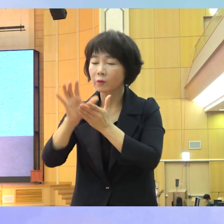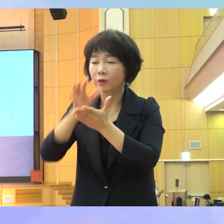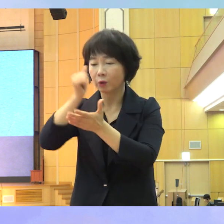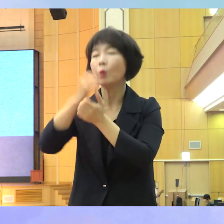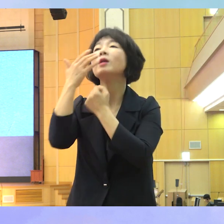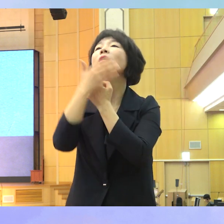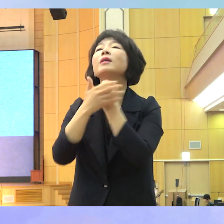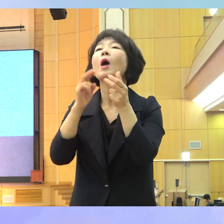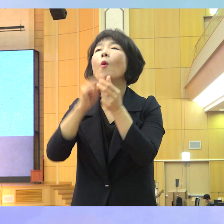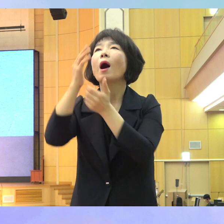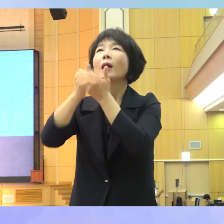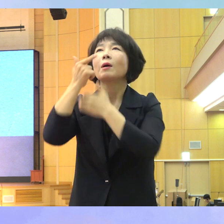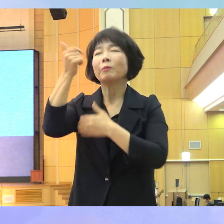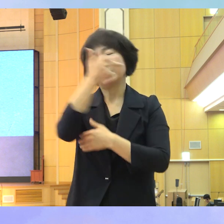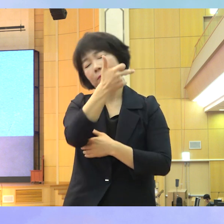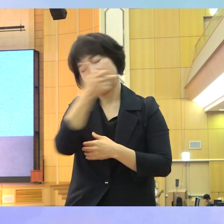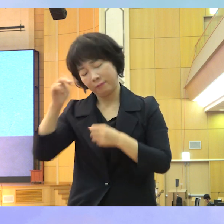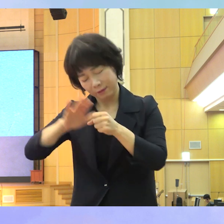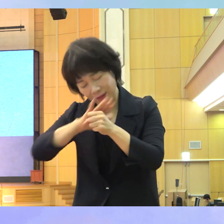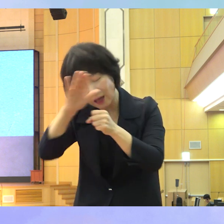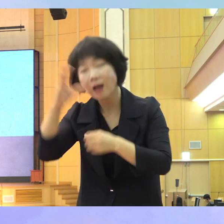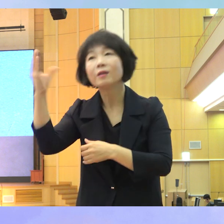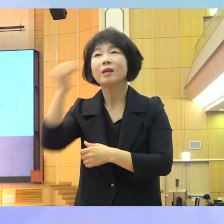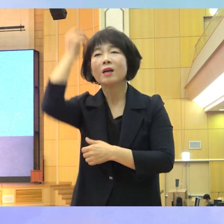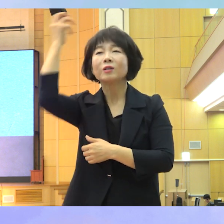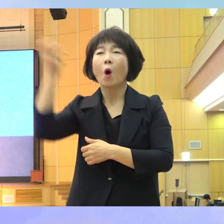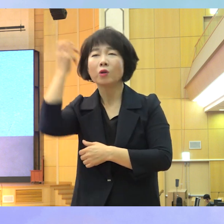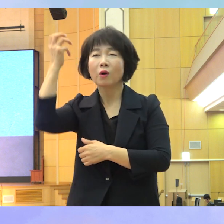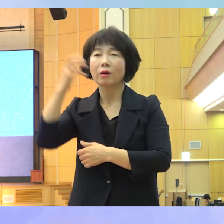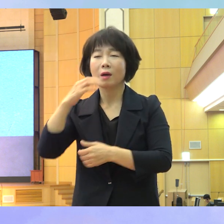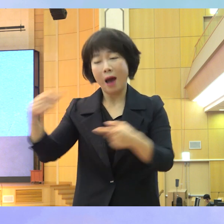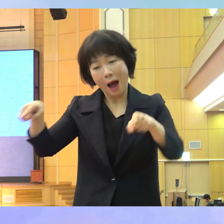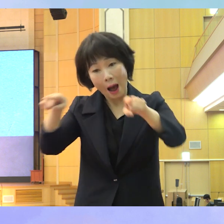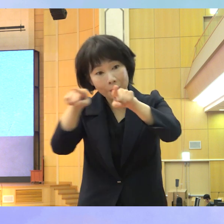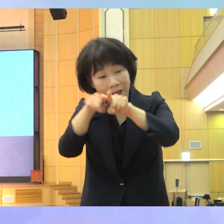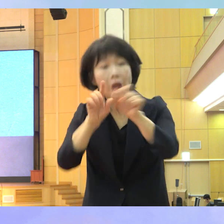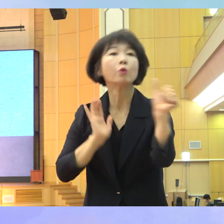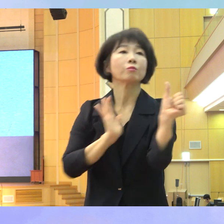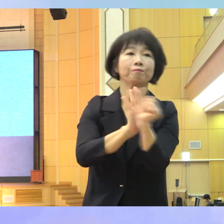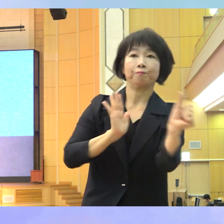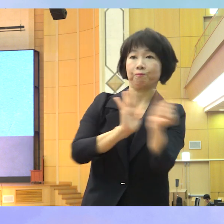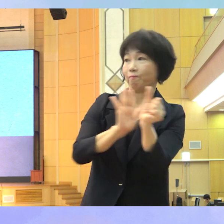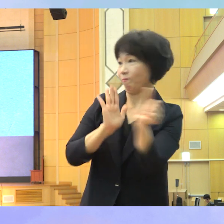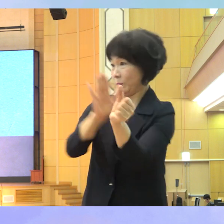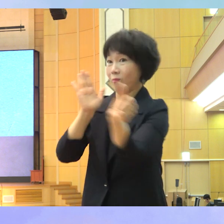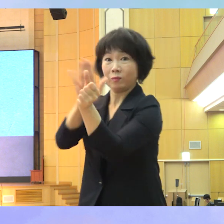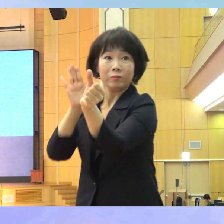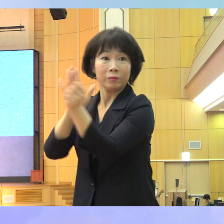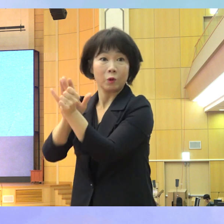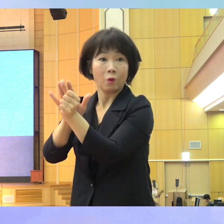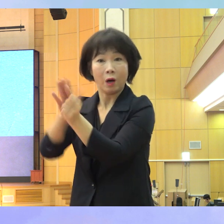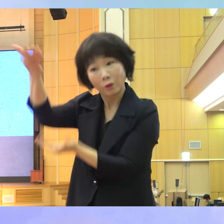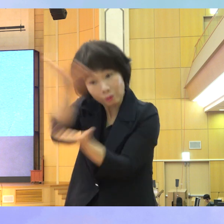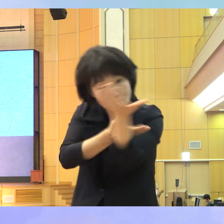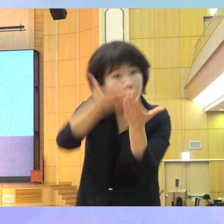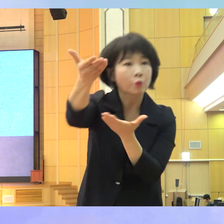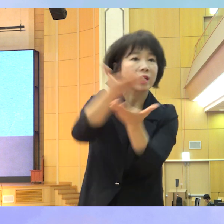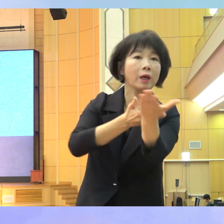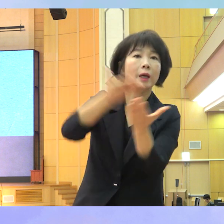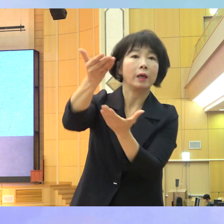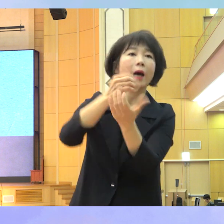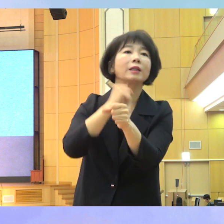극진하신 사랑과 성령님의 함께하심, 도우심, 내주하심.